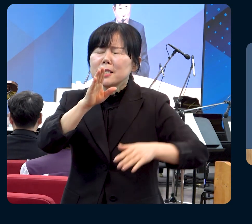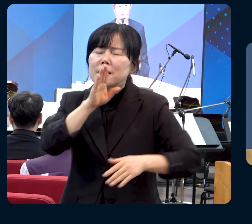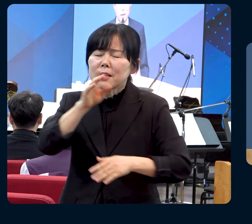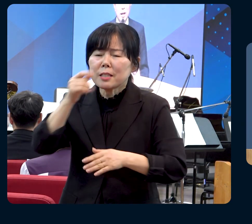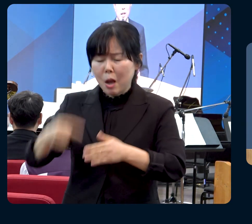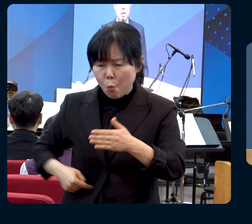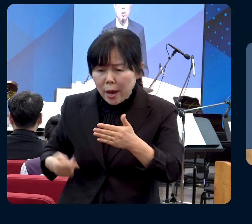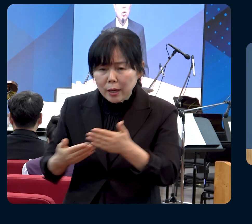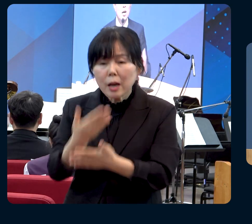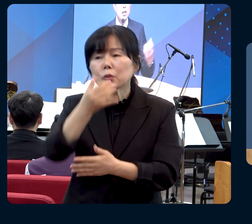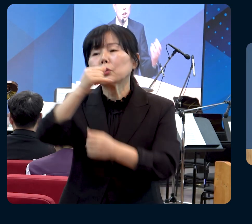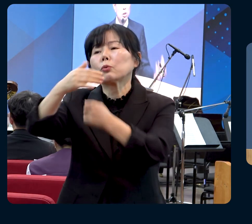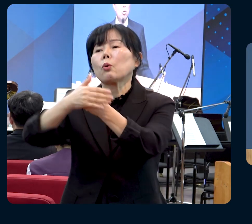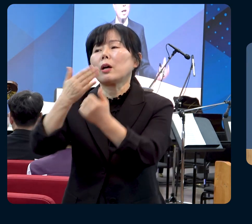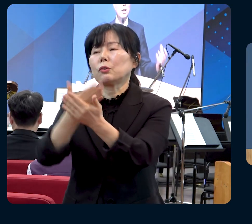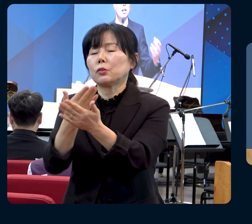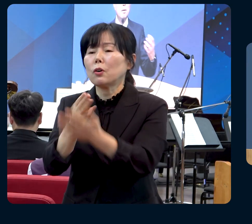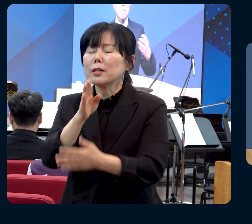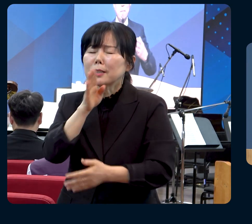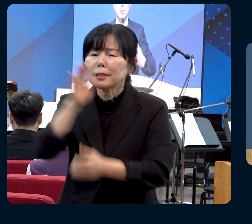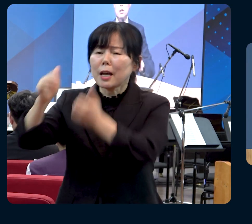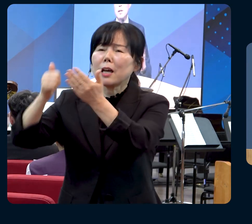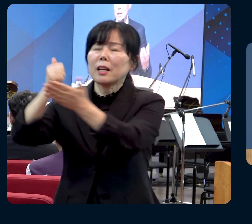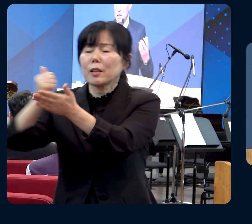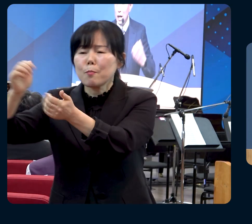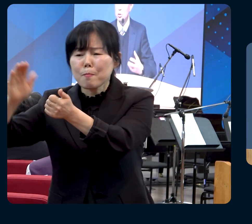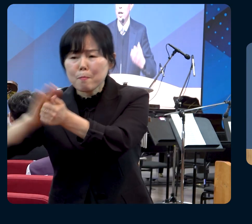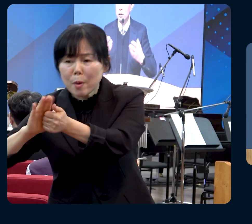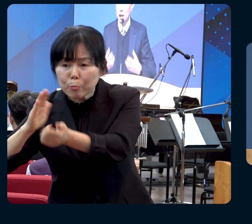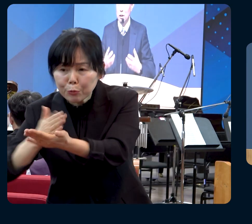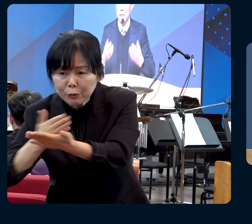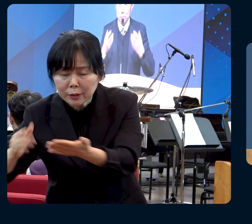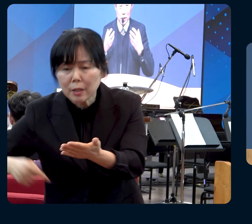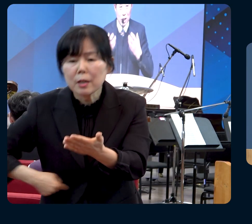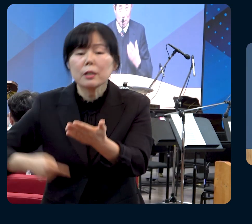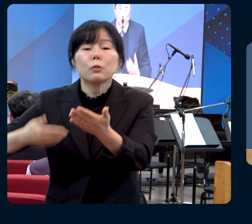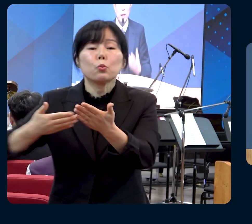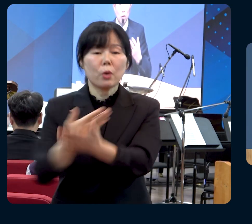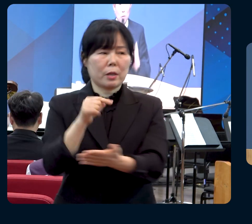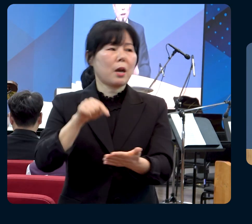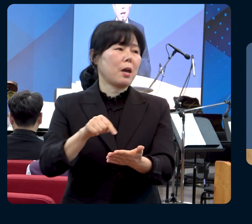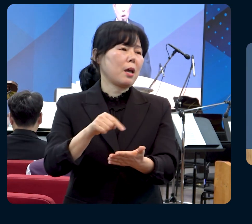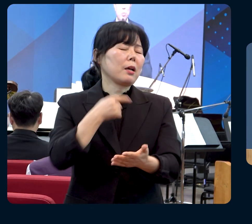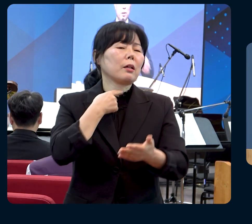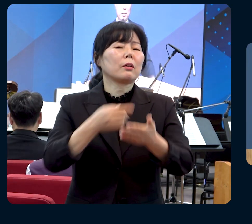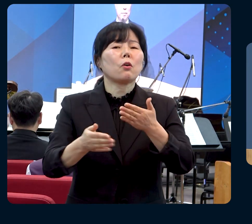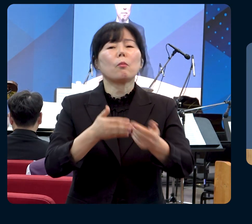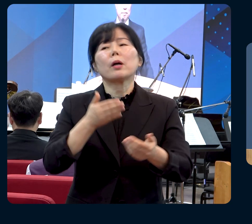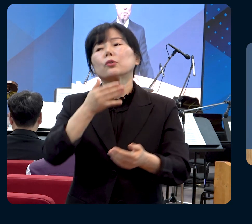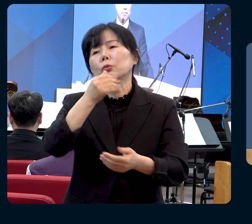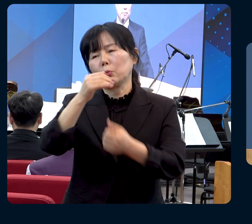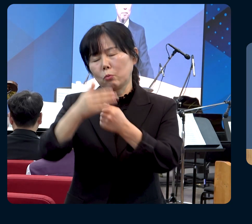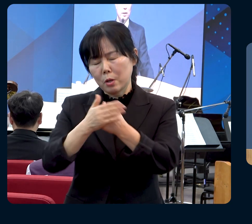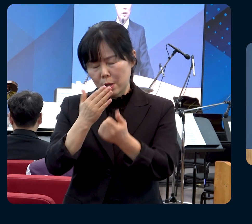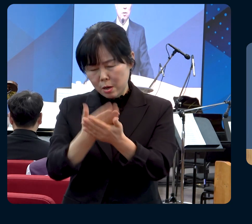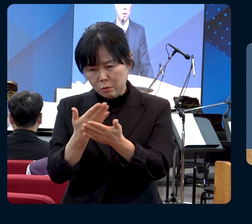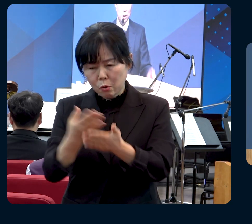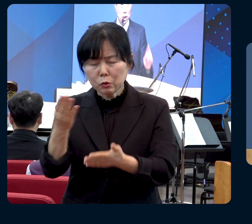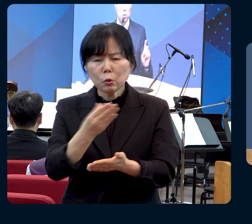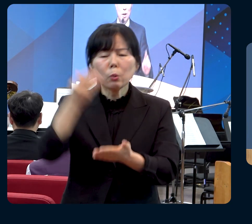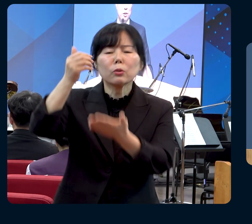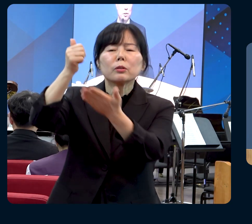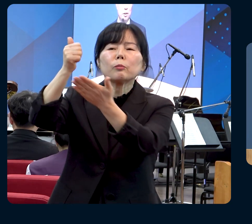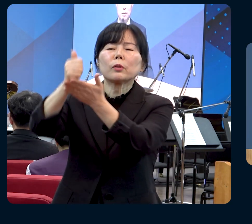진정한 회개를 하게 하시고 진정으로 하나님이 베푸시는 사죄의 은혜를 깊이 경험하게 하옵소서.